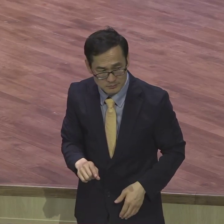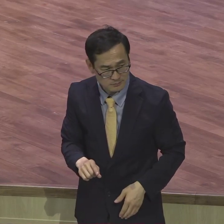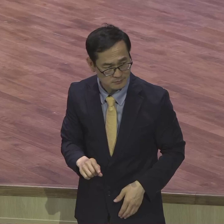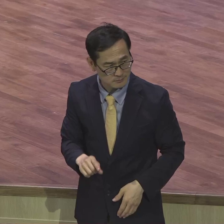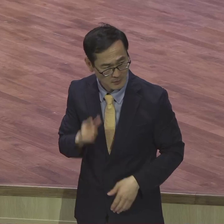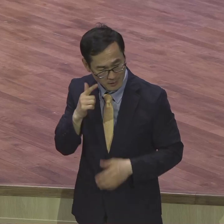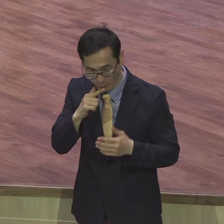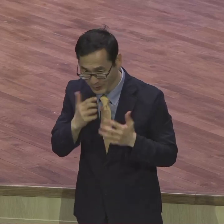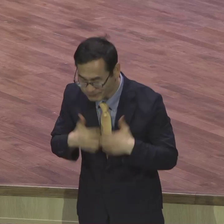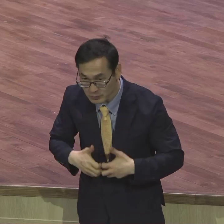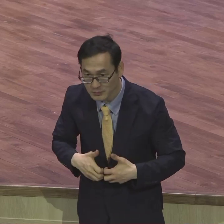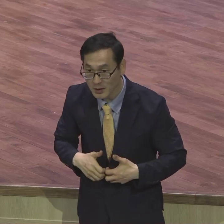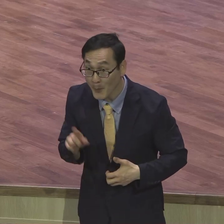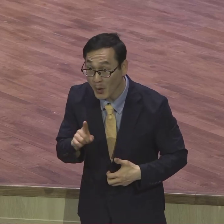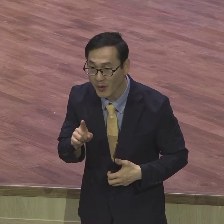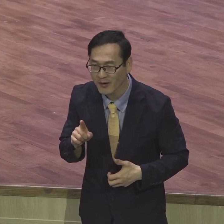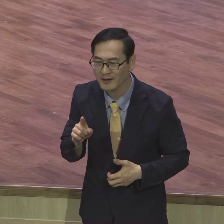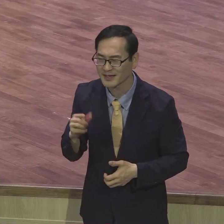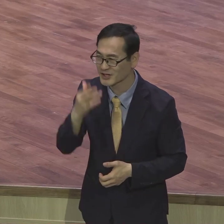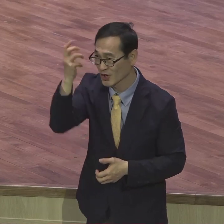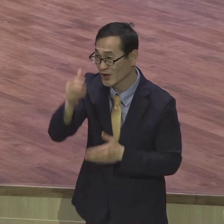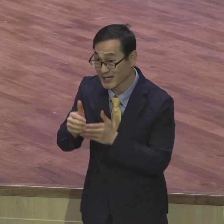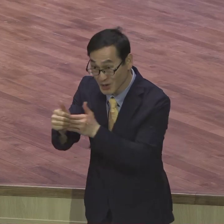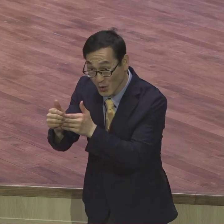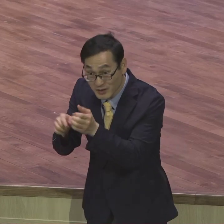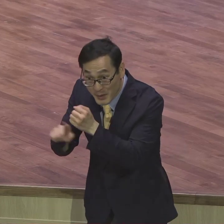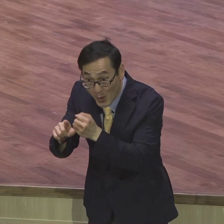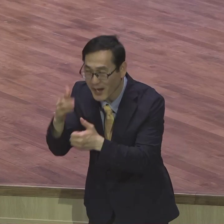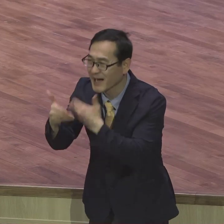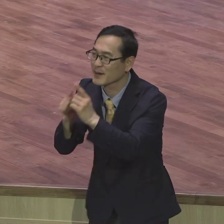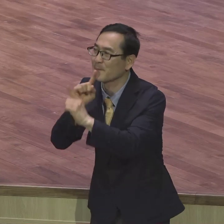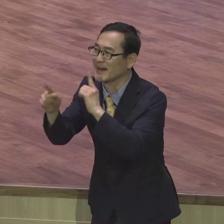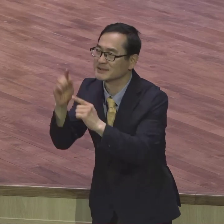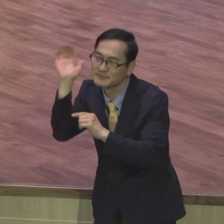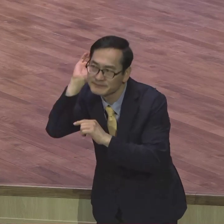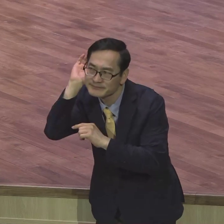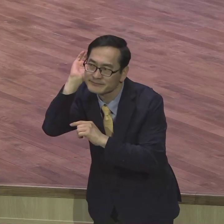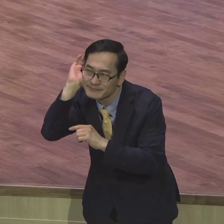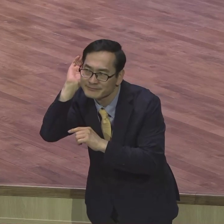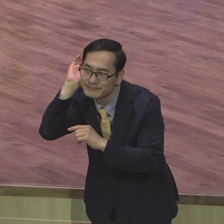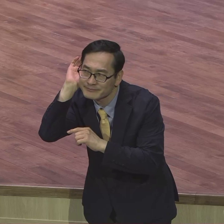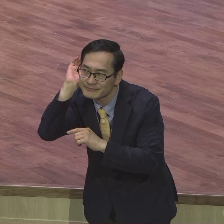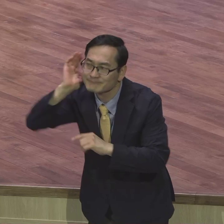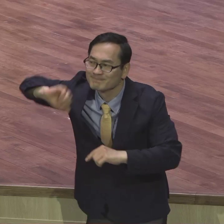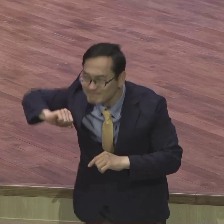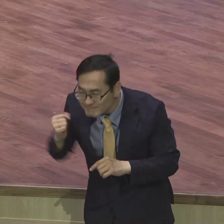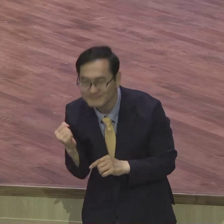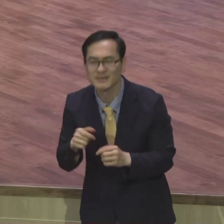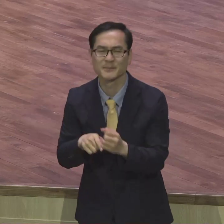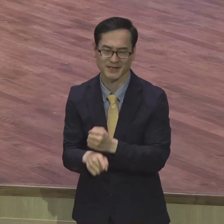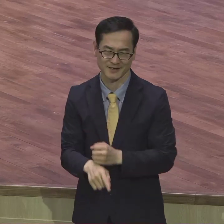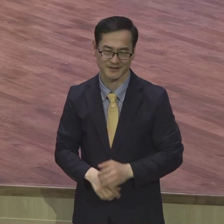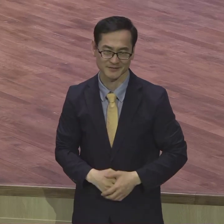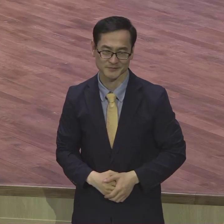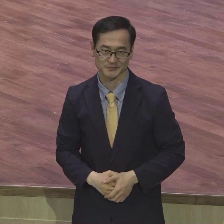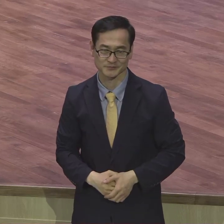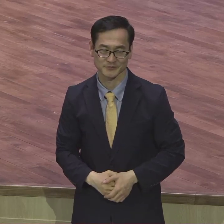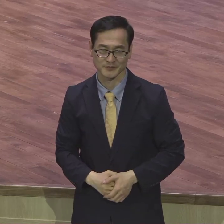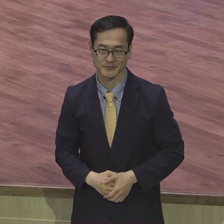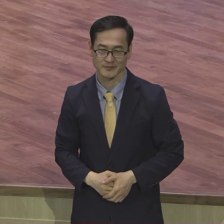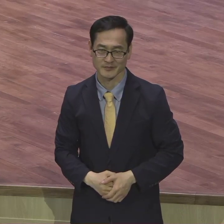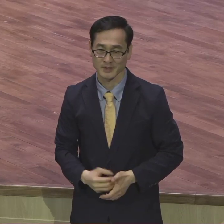하나님의 말씀 따라간다 그 말이에요. 강단의 말씀을 기억하고 그 말씀에 순종한다는 말이에요.